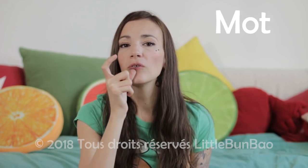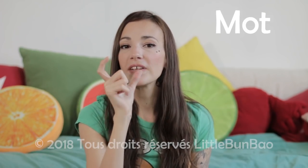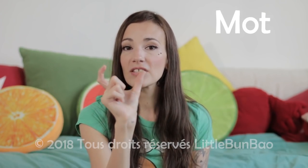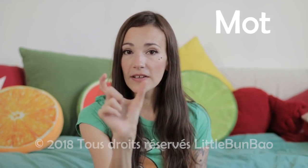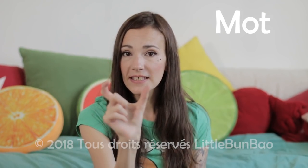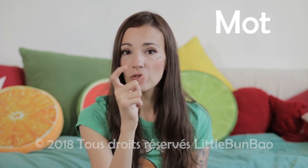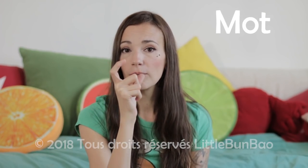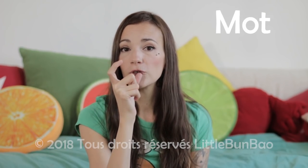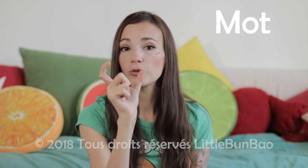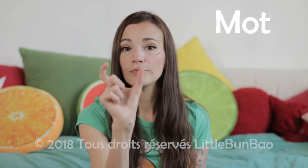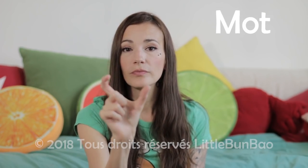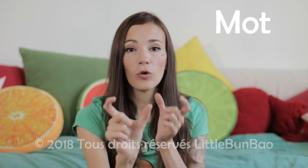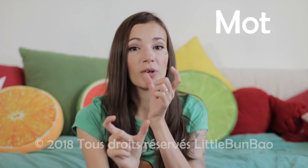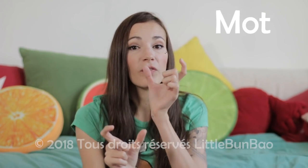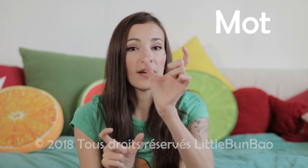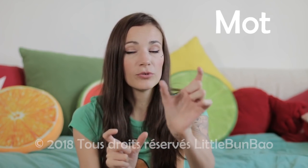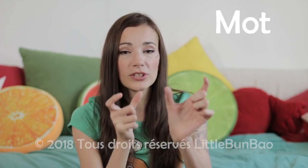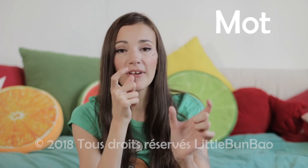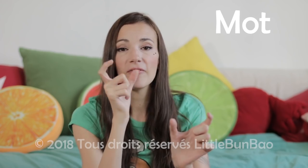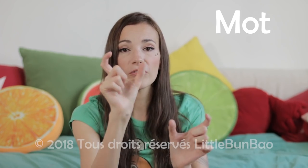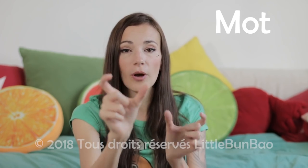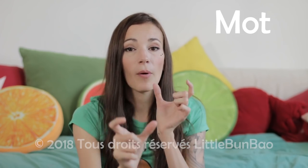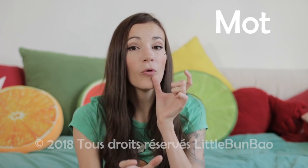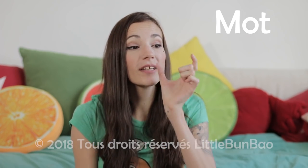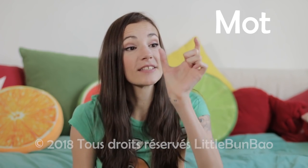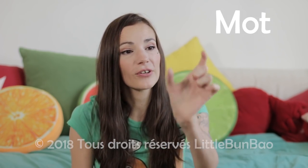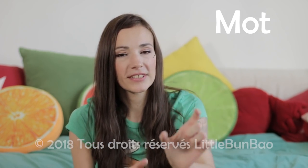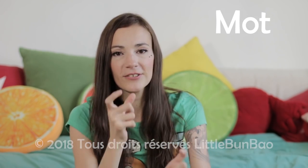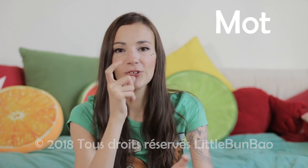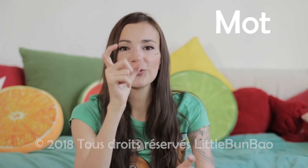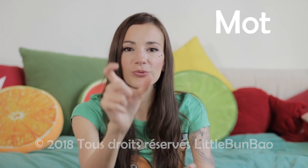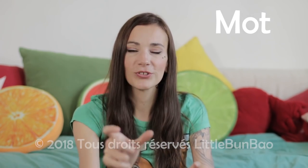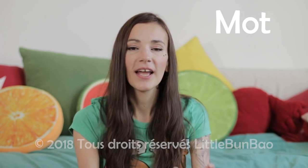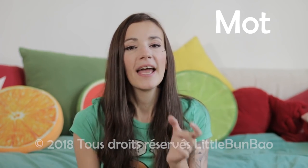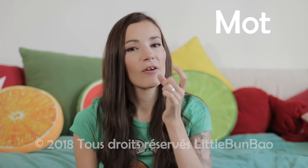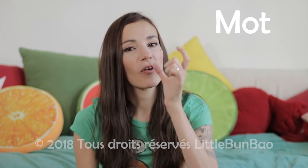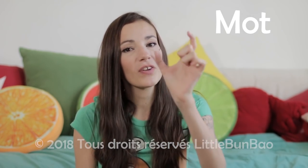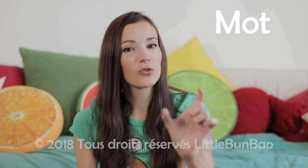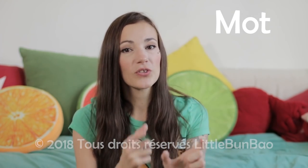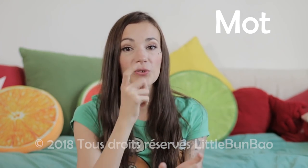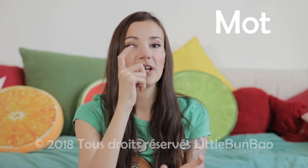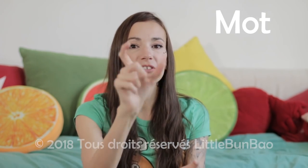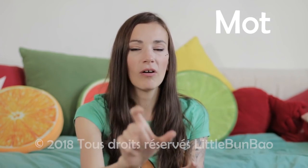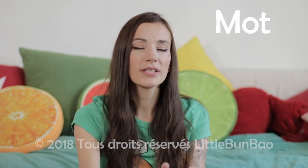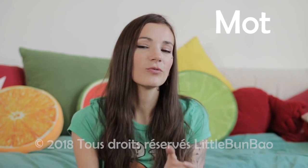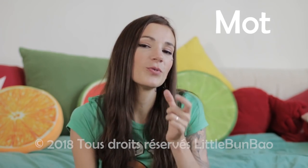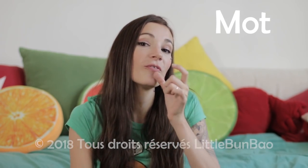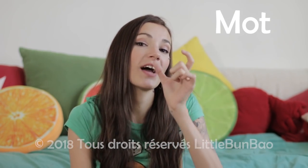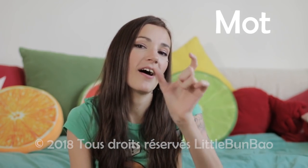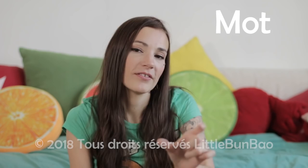fait sortir de la bouche. On le met devant la bouche et on l'avance comme un mot qui sortirait de notre bouche. Et on en fait 2 si on a le temps, sinon vous pouvez en faire 1. Donc